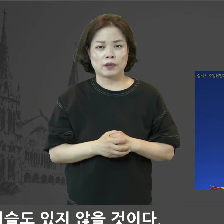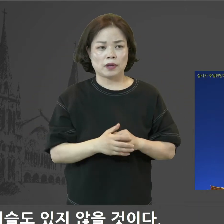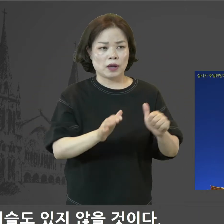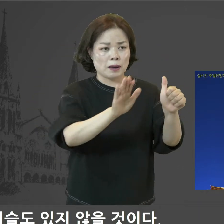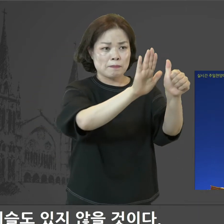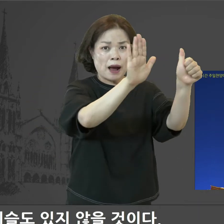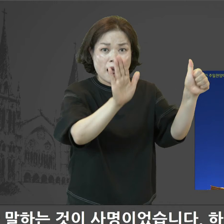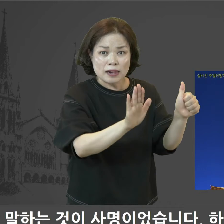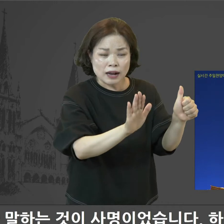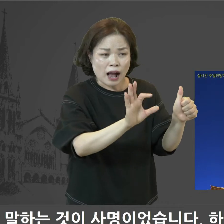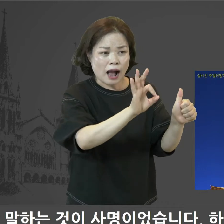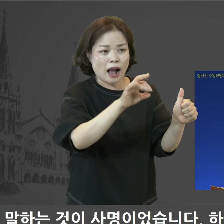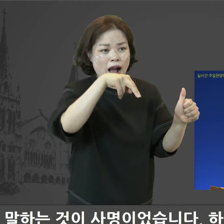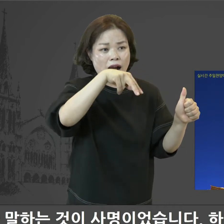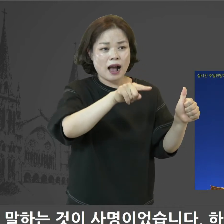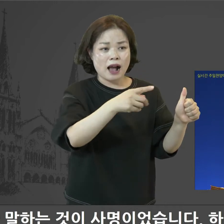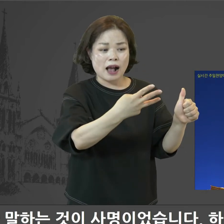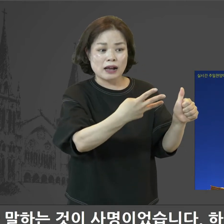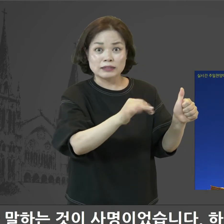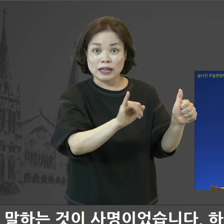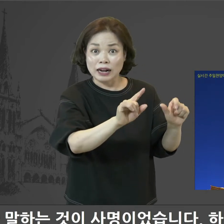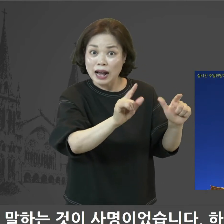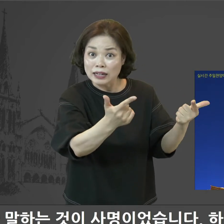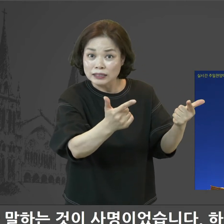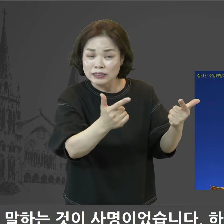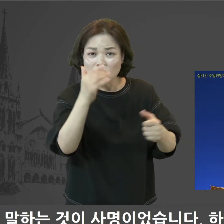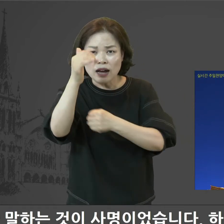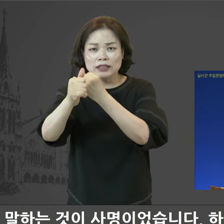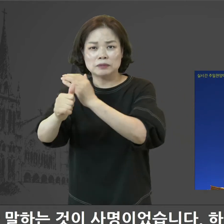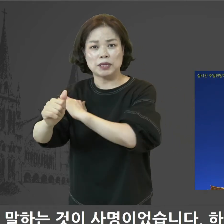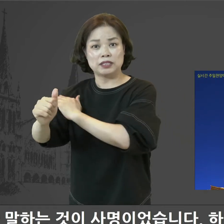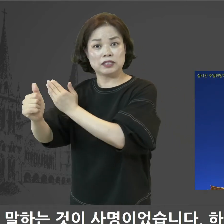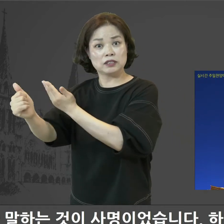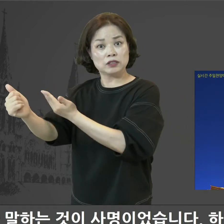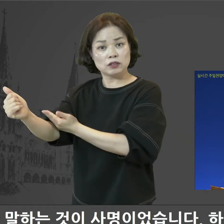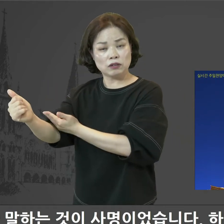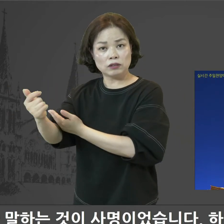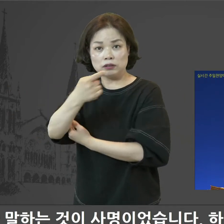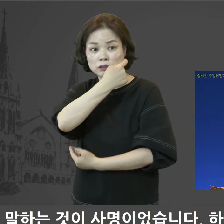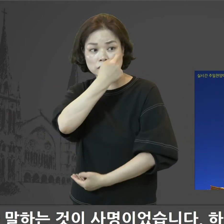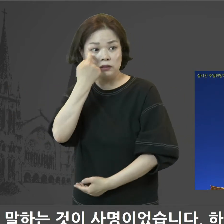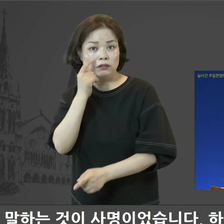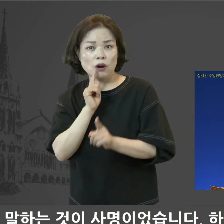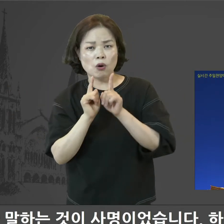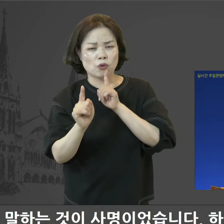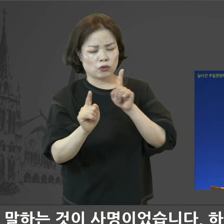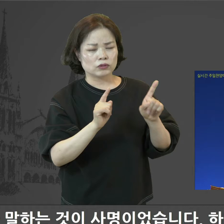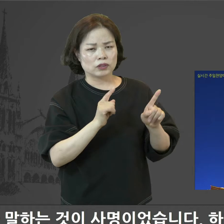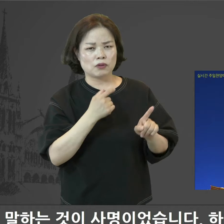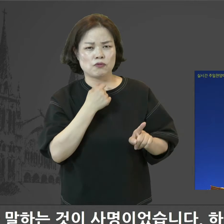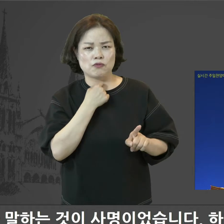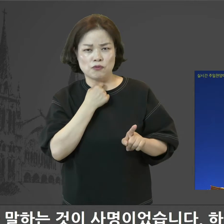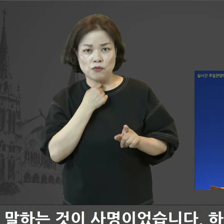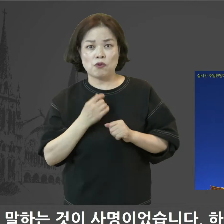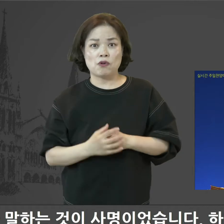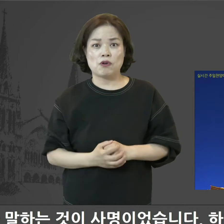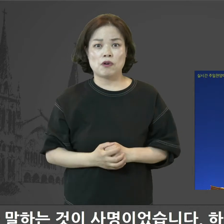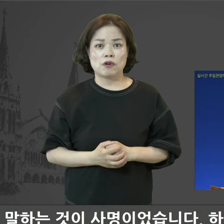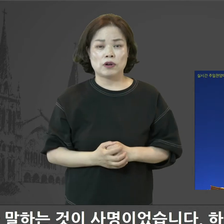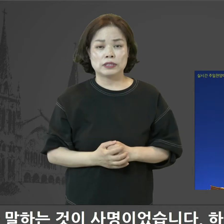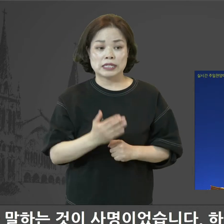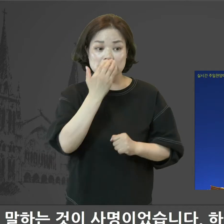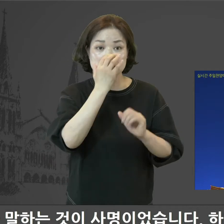바알과 아세라가 아닌 하나님이 살아계신 하나님의 능력을 증거하고자 했던 것입니다.